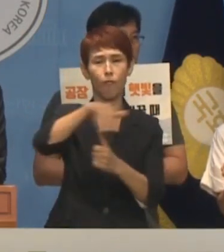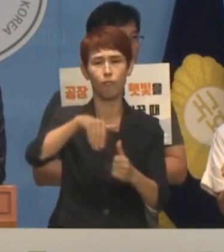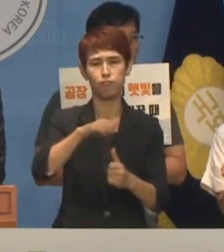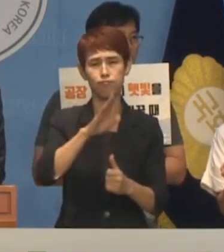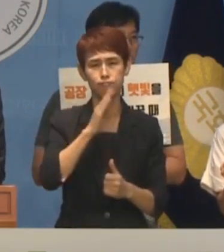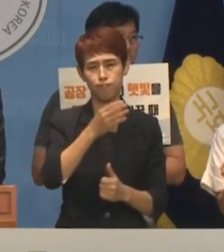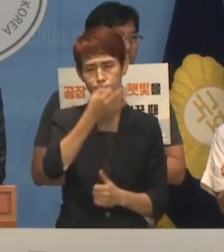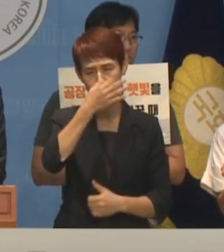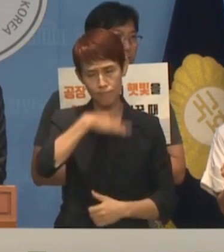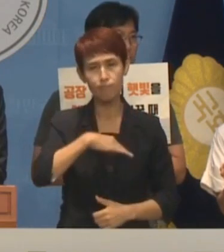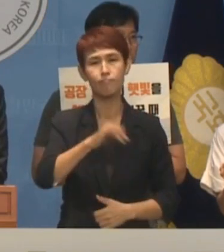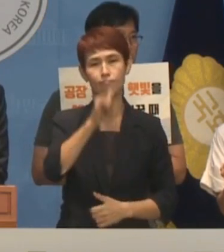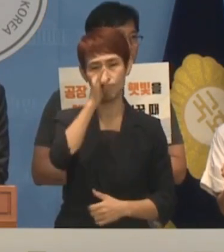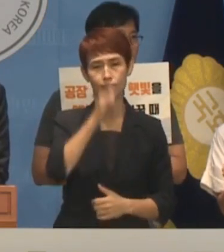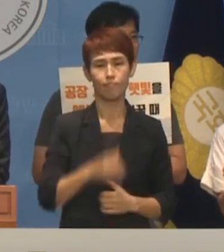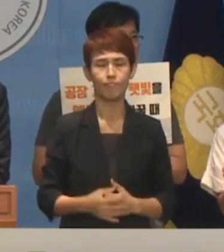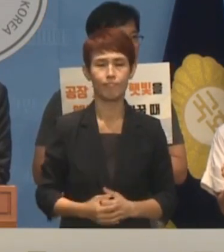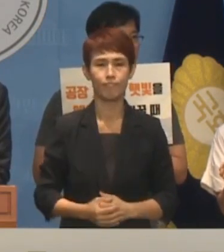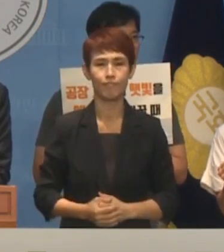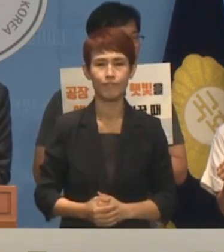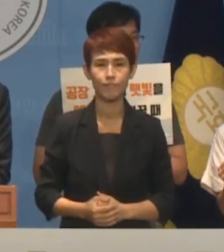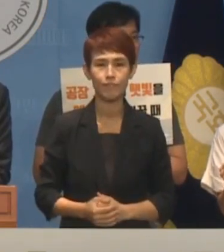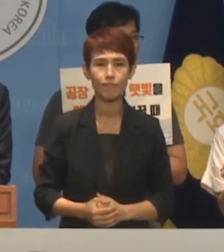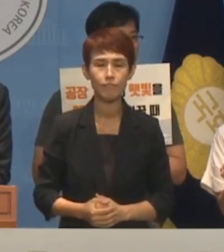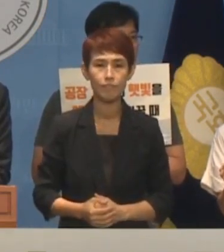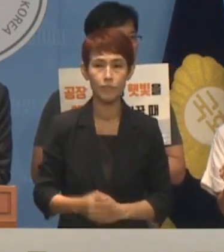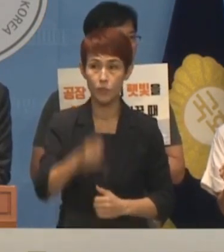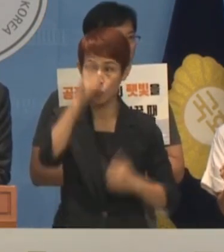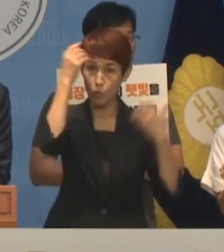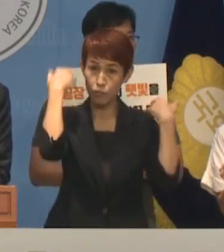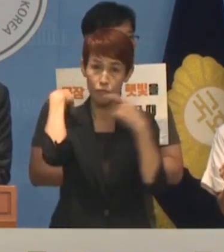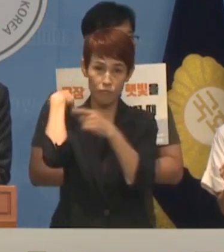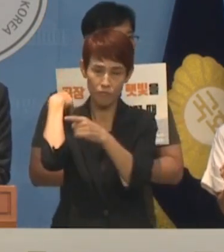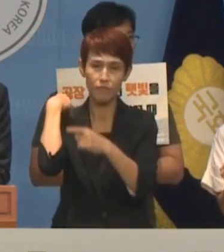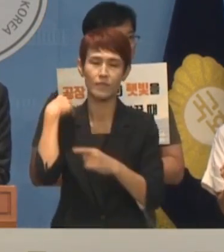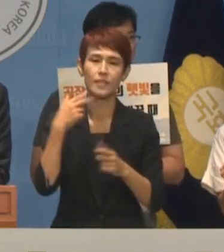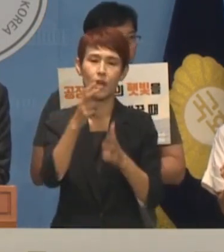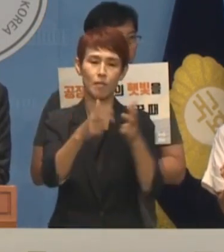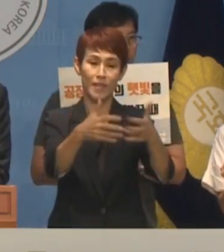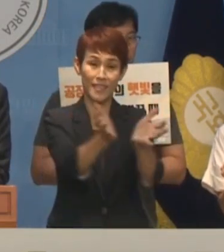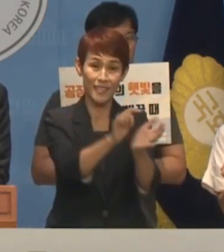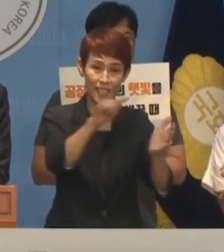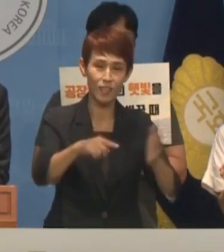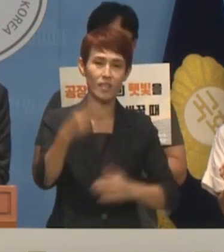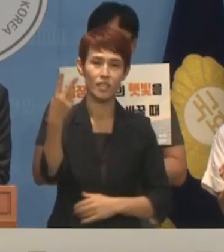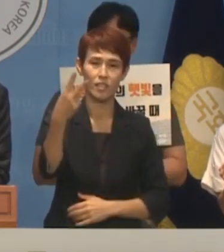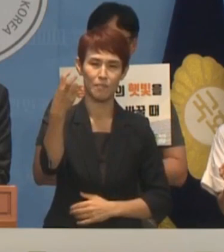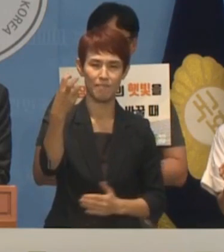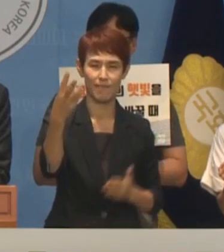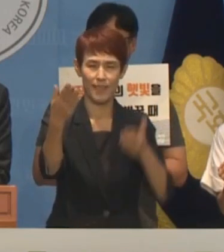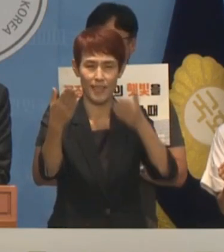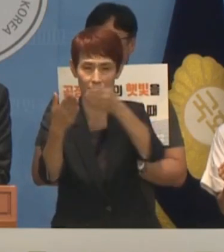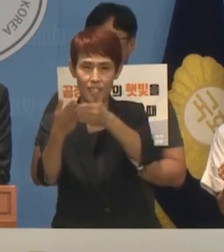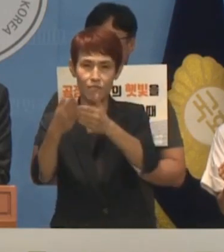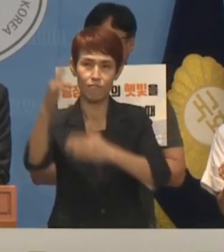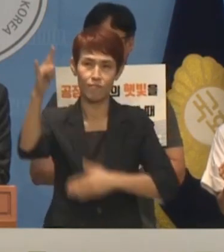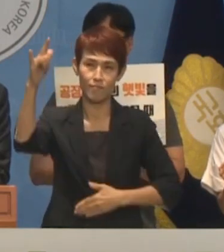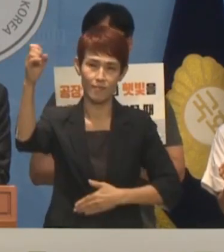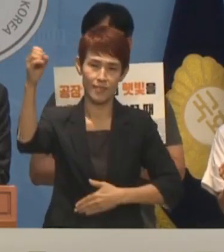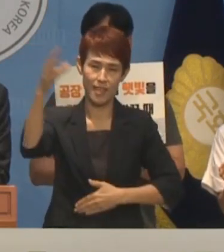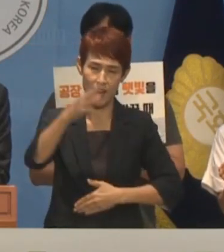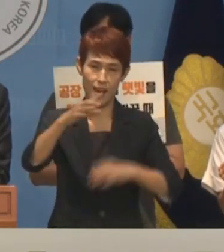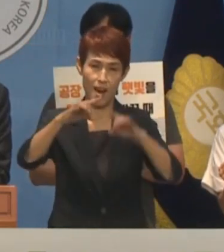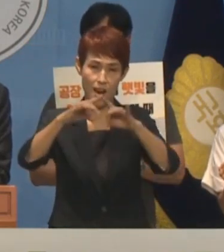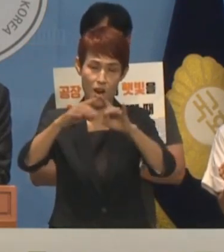효과적인 수단이기도 합니다. 최근 정부도 이러한 이유로 산업단지에서 2030년까지 태양광 설비